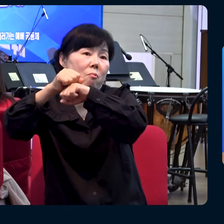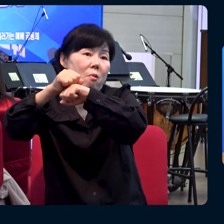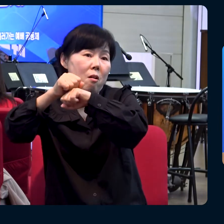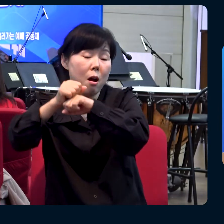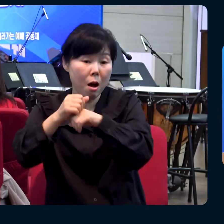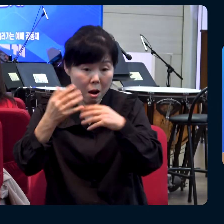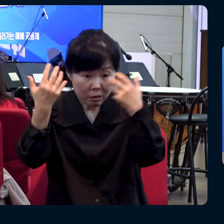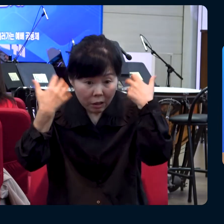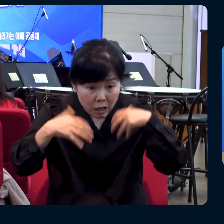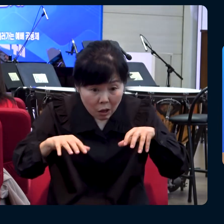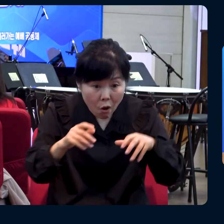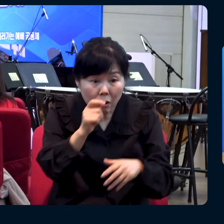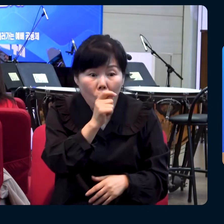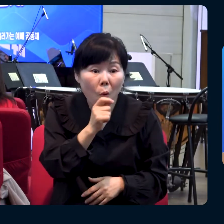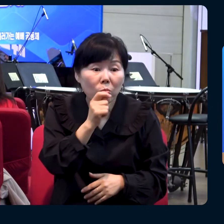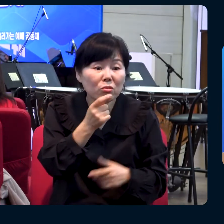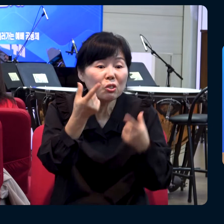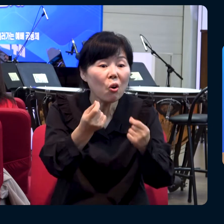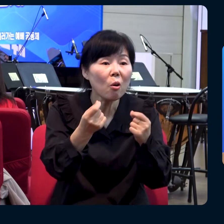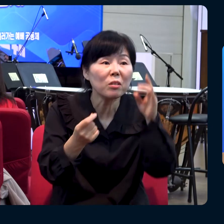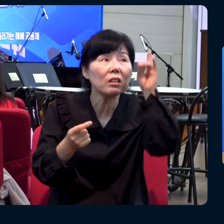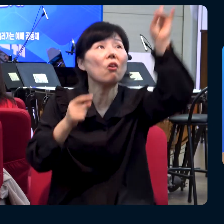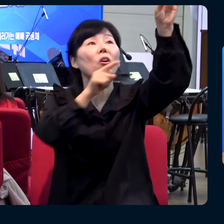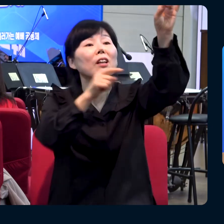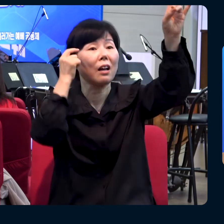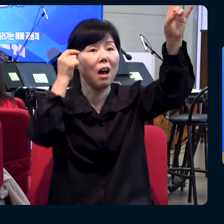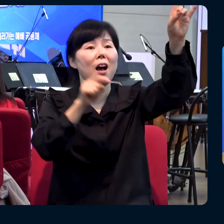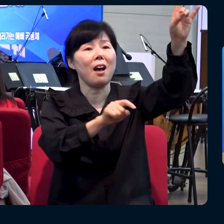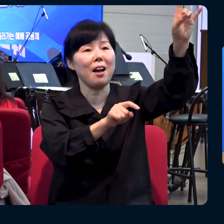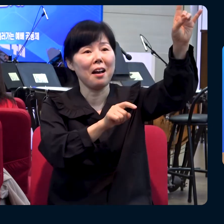싸워왔던 곰과 사자랑 비슷하게 생긴 거예요, 이게.